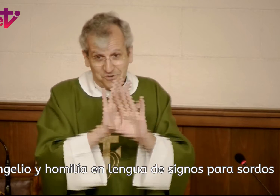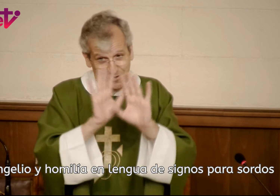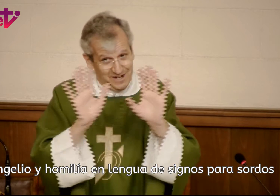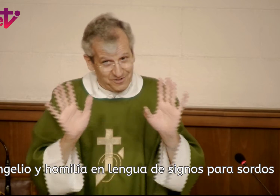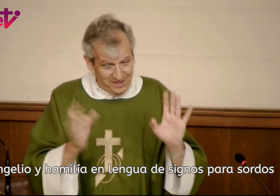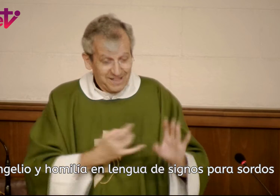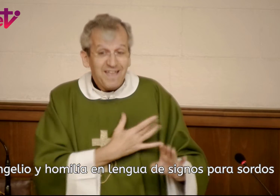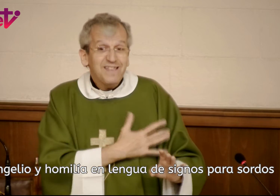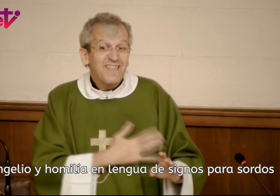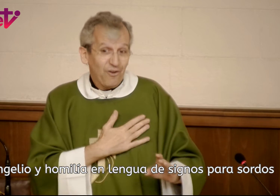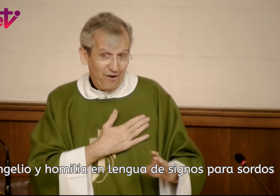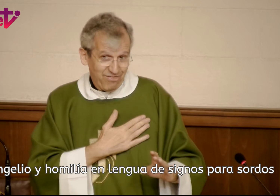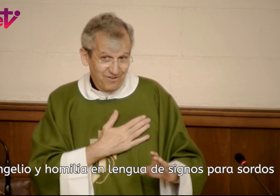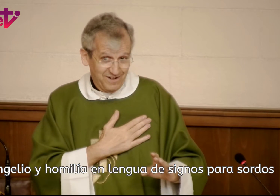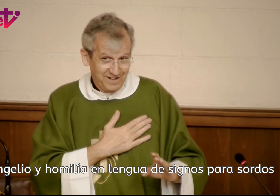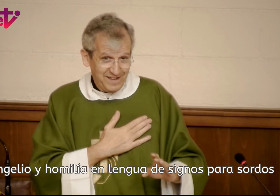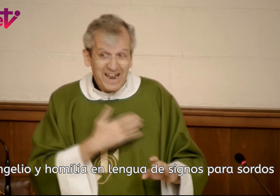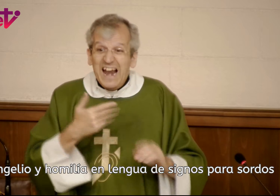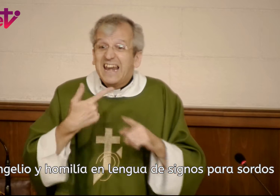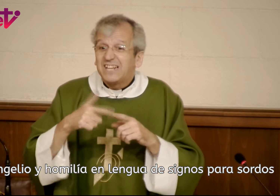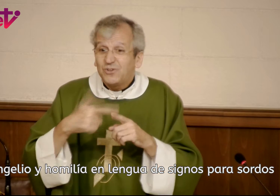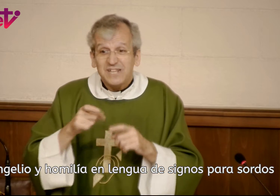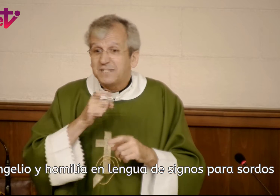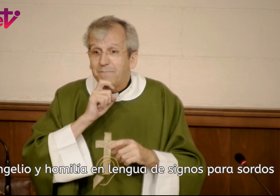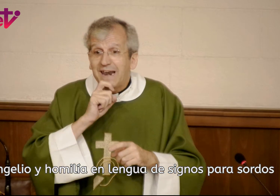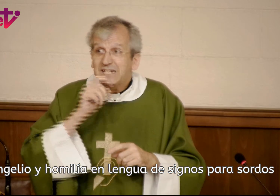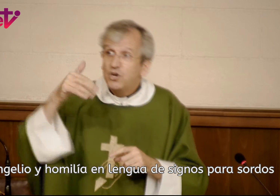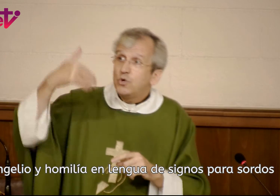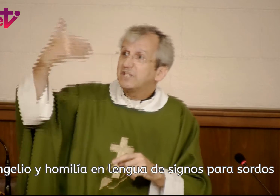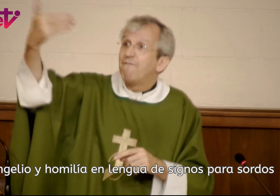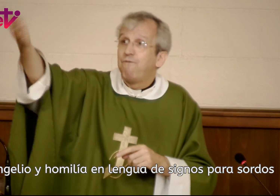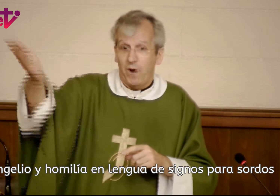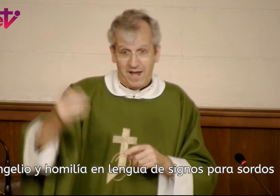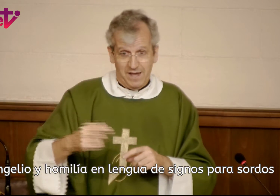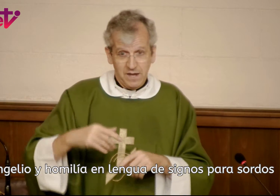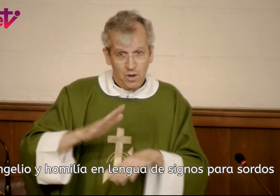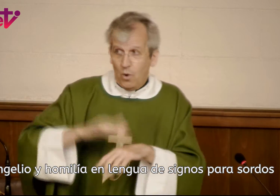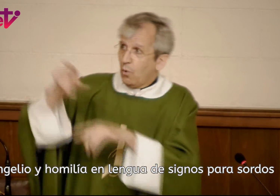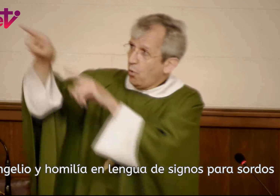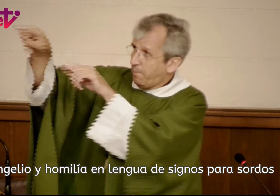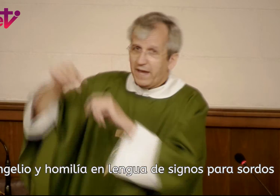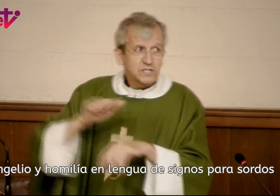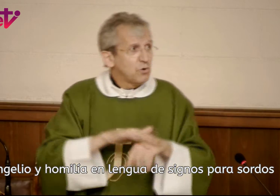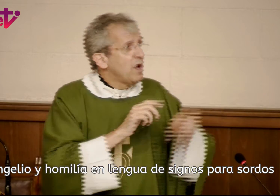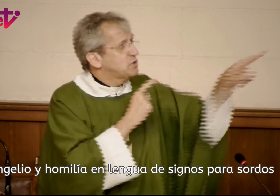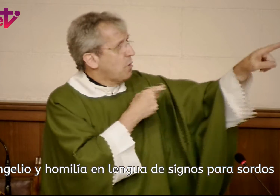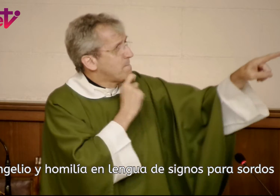muy claro, es decir, del corazón, las cosas malas no están fuera, culpa esto, esto